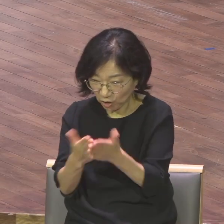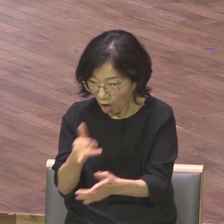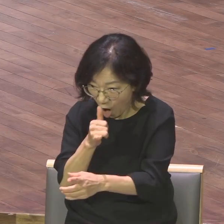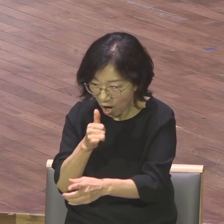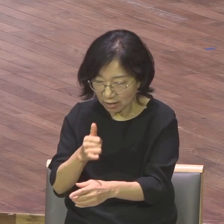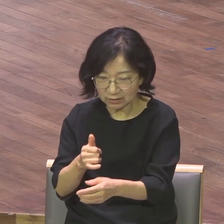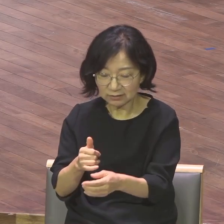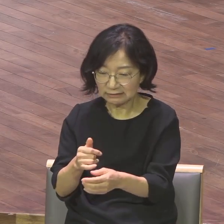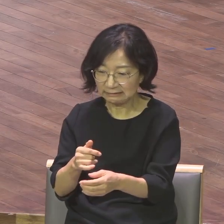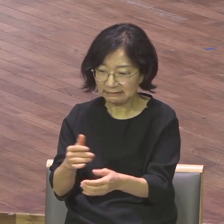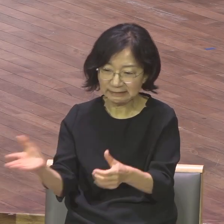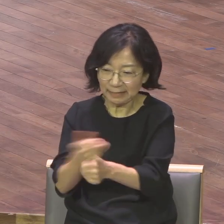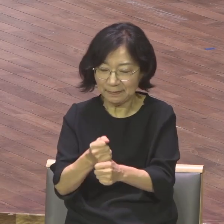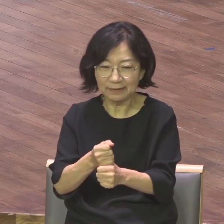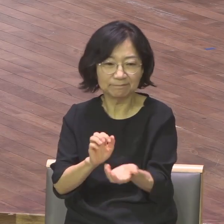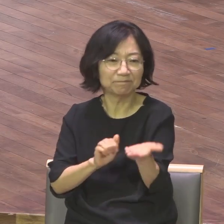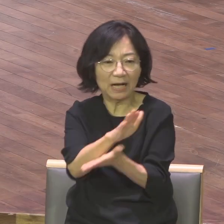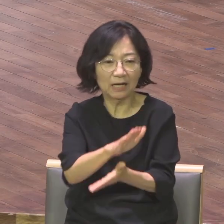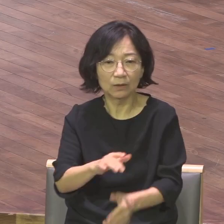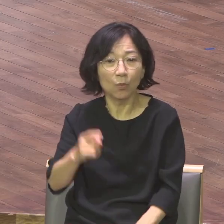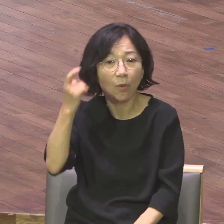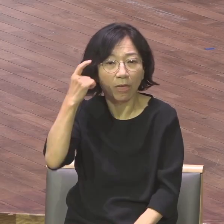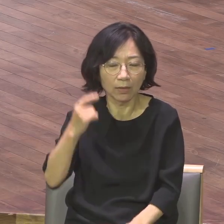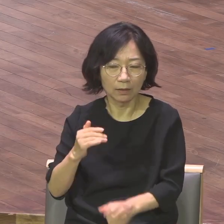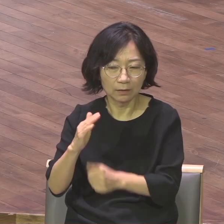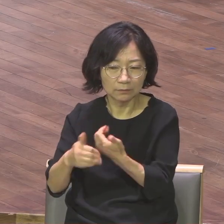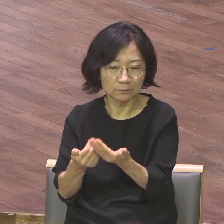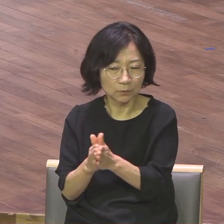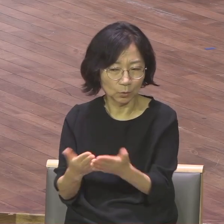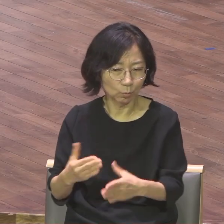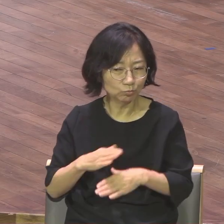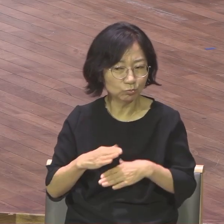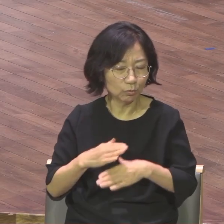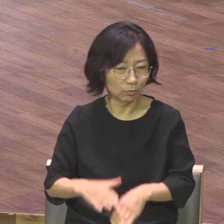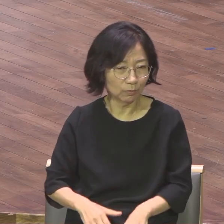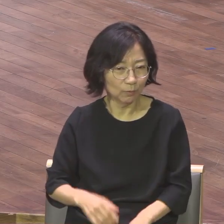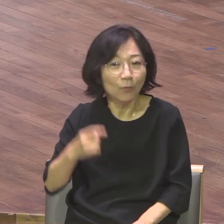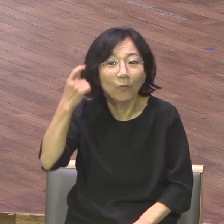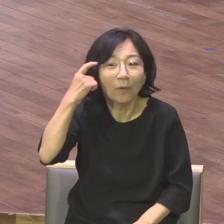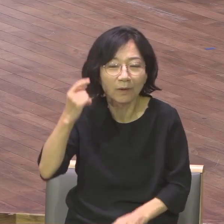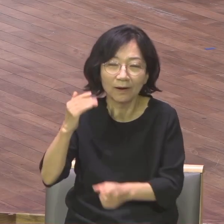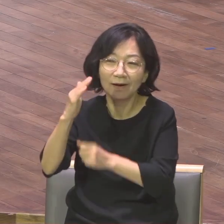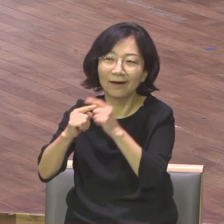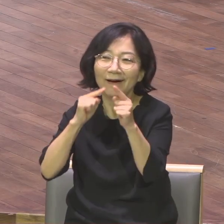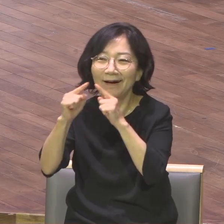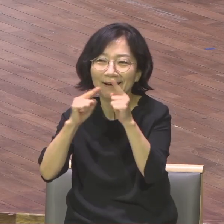가둡니까? 성경이 무서운 거요. 성경이 하나님 말씀이기 때문에.